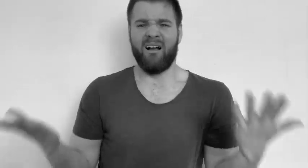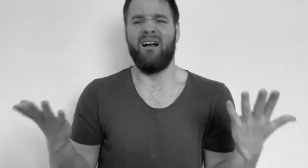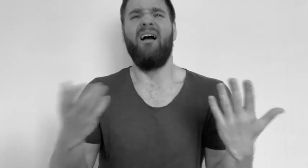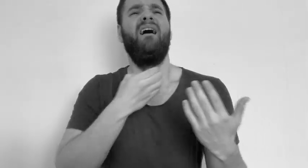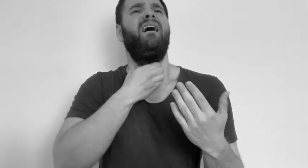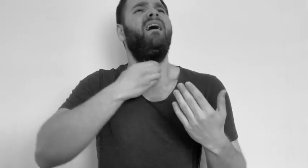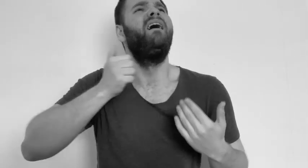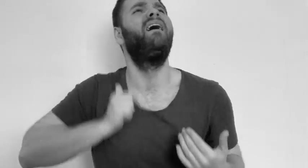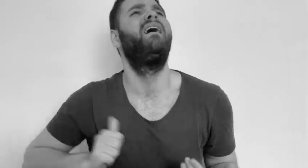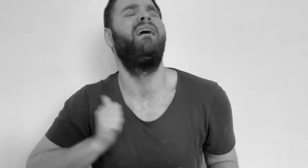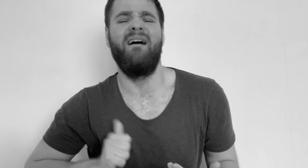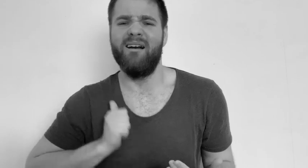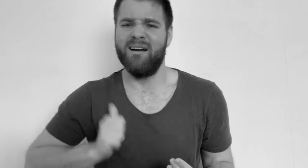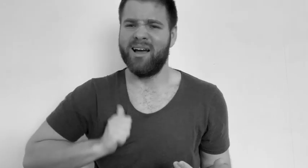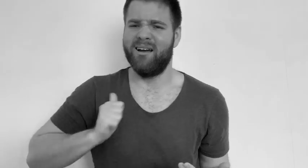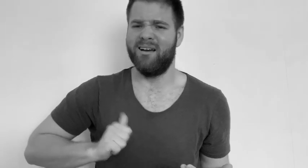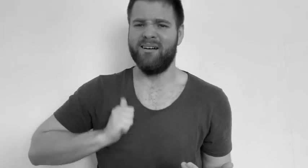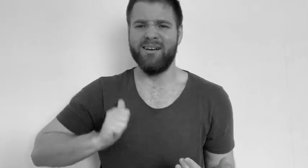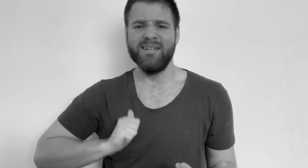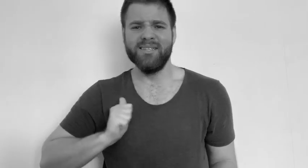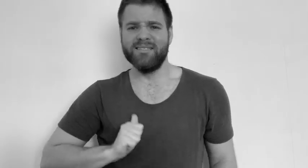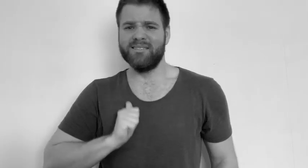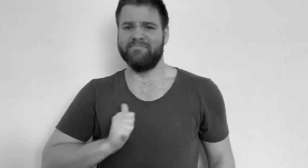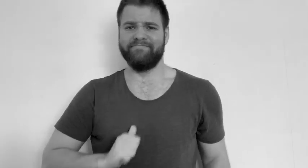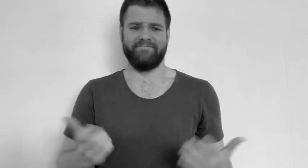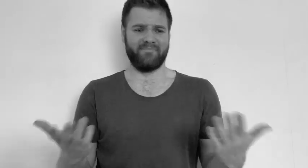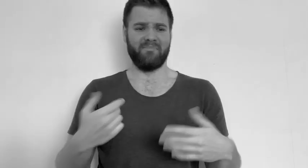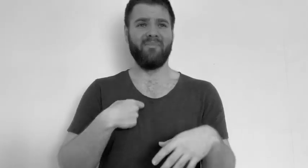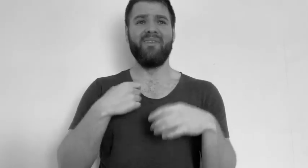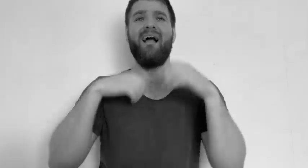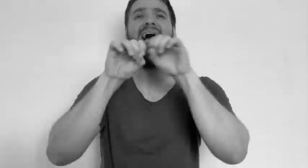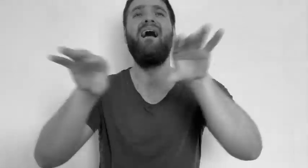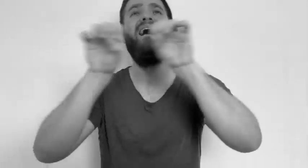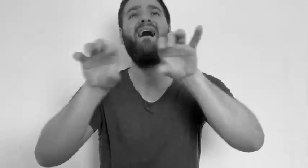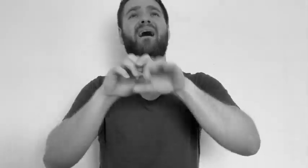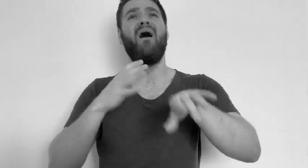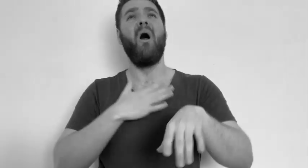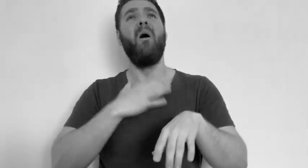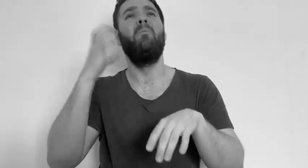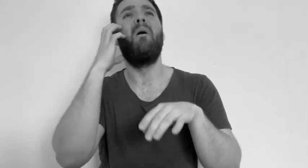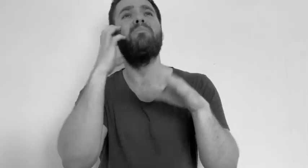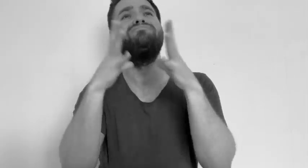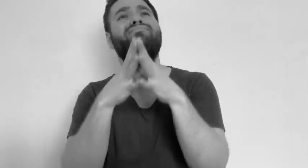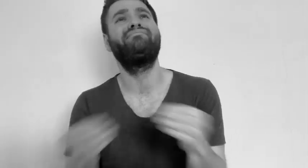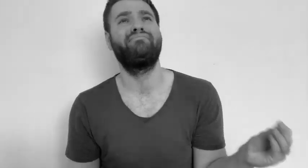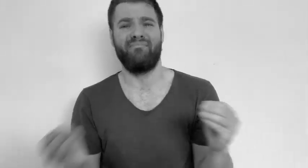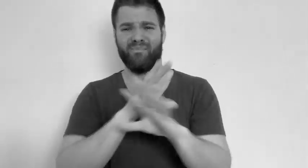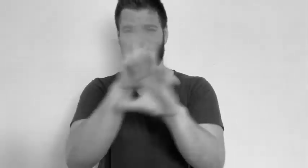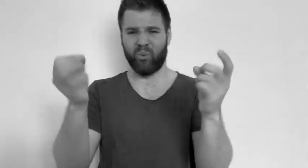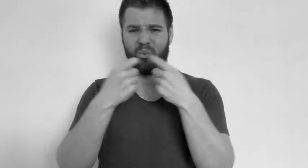häda, oi häda, ja mitte keegi ei hooli, kui räägin kurval toonil, kuidas ära kaotasin